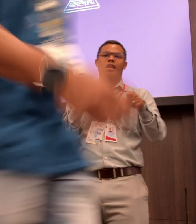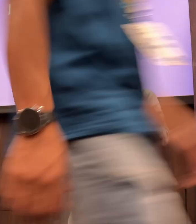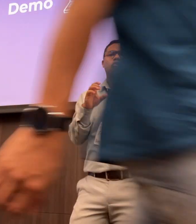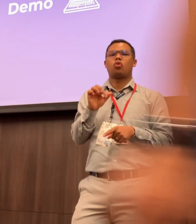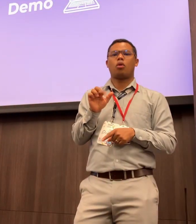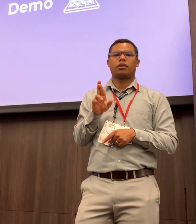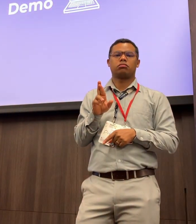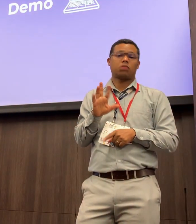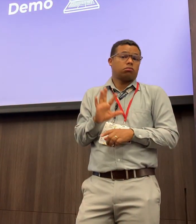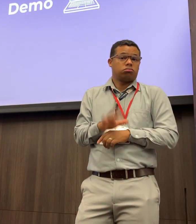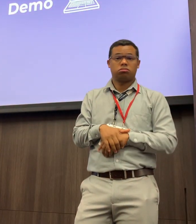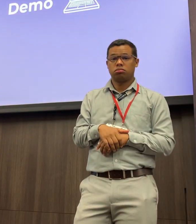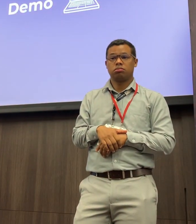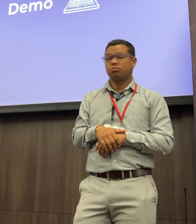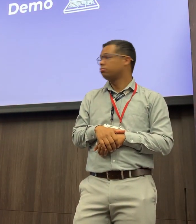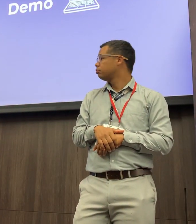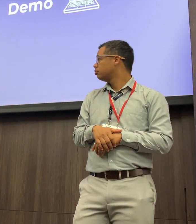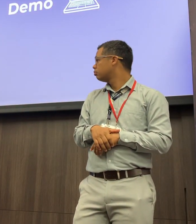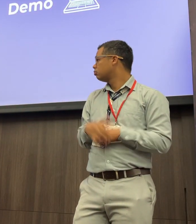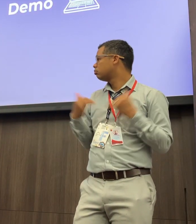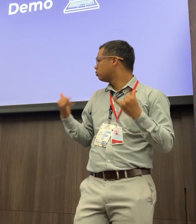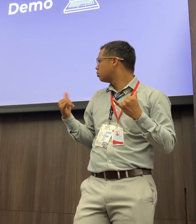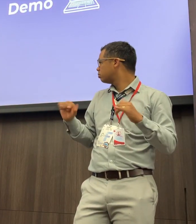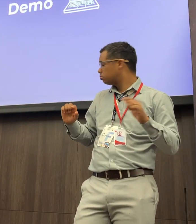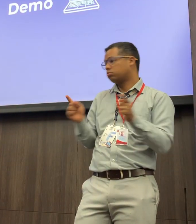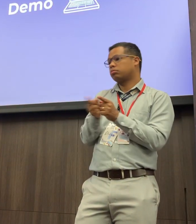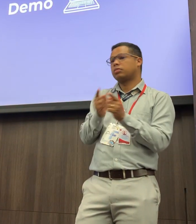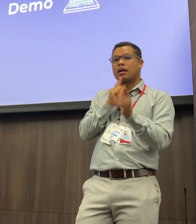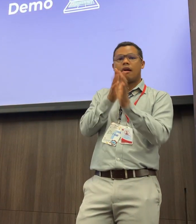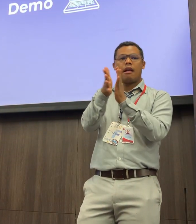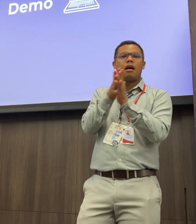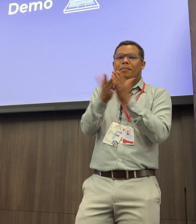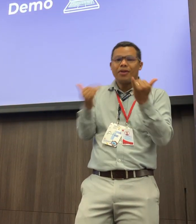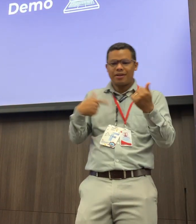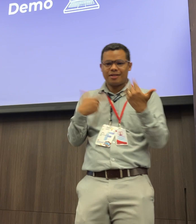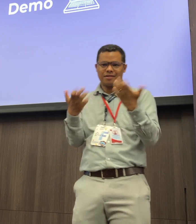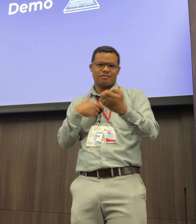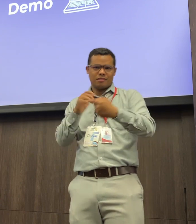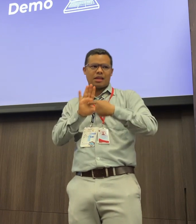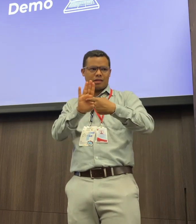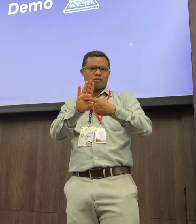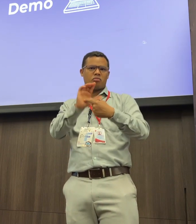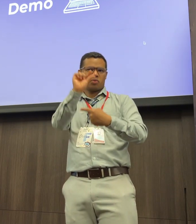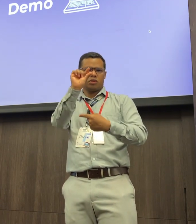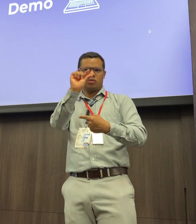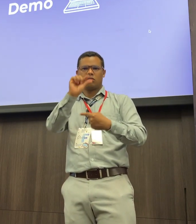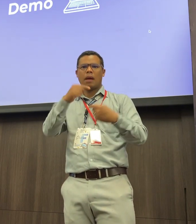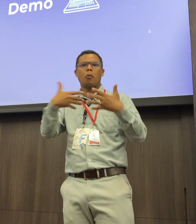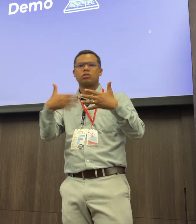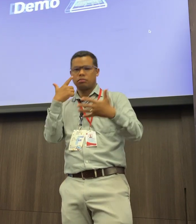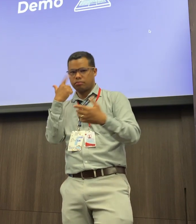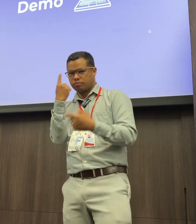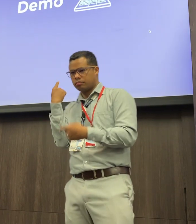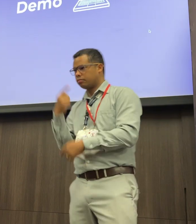Así que bueno, un poco la demo que les quería mostrar hoy también. Voy a compartir pantalla, ¿no?